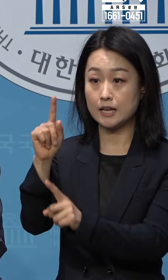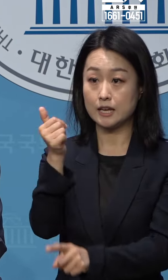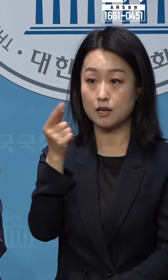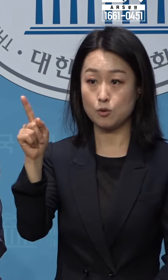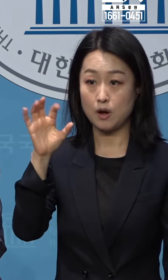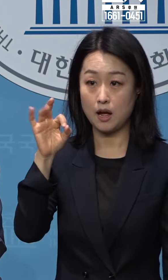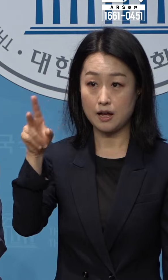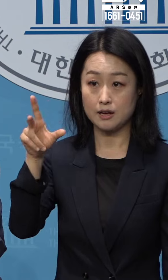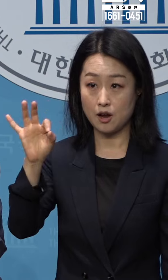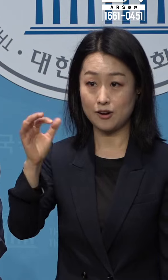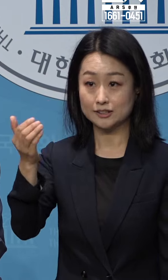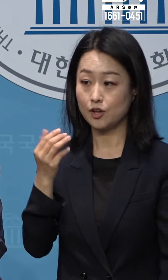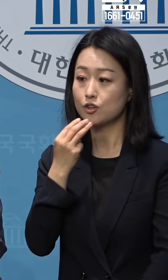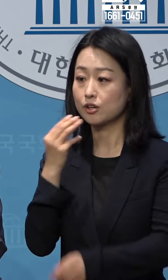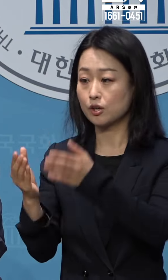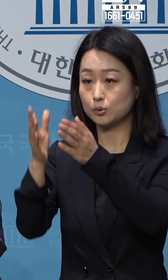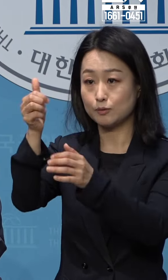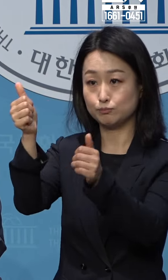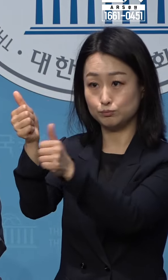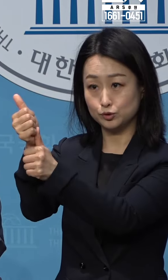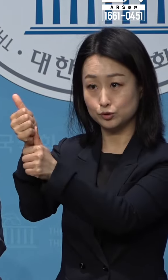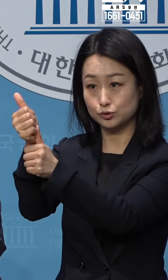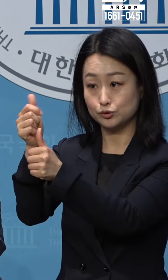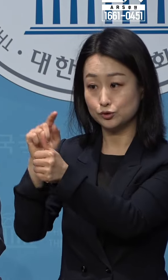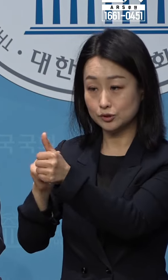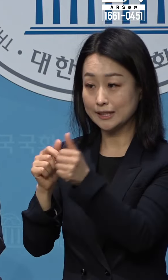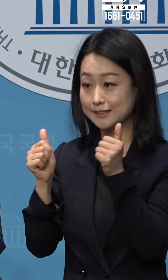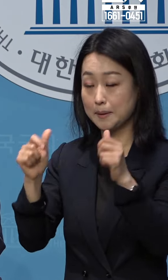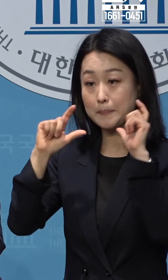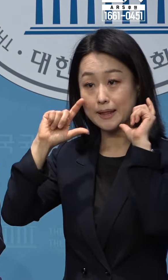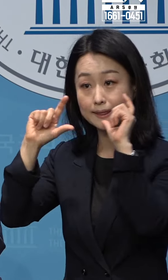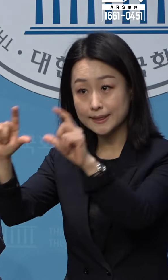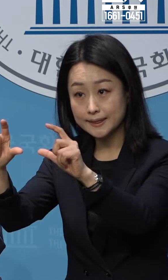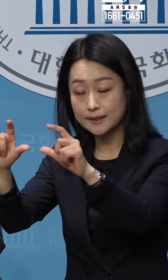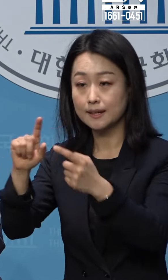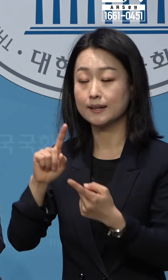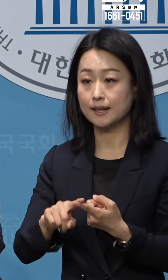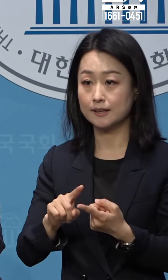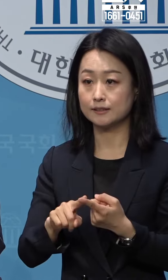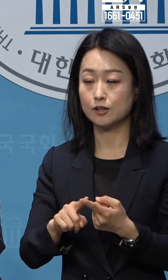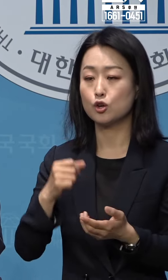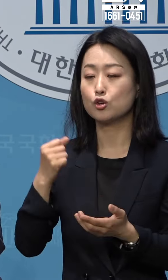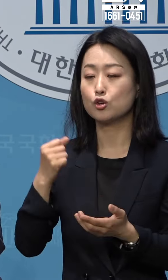정경기 부지사 사건 일심 판결에 대해 강력한 유감의 뜻을